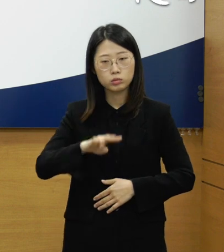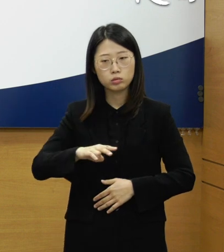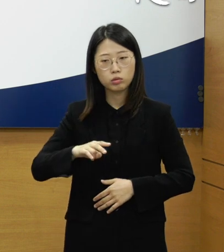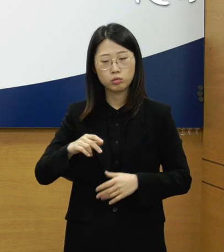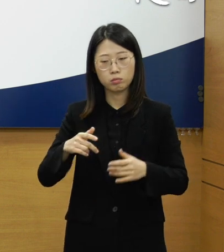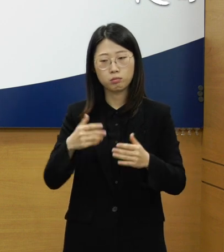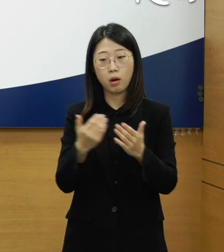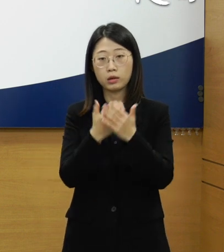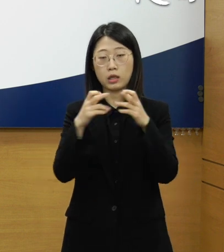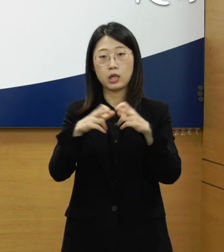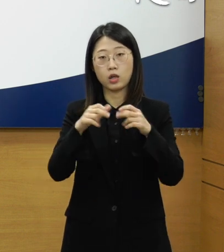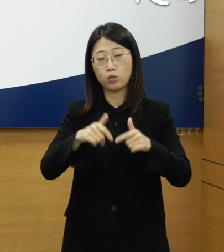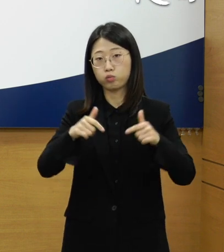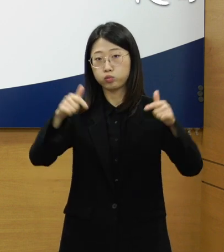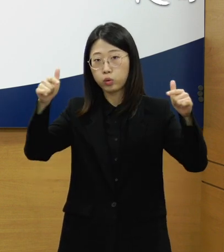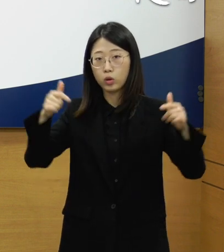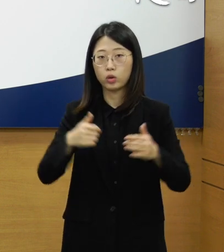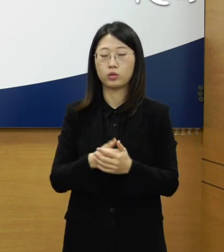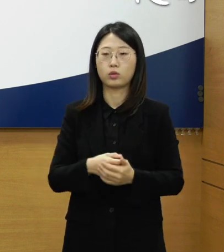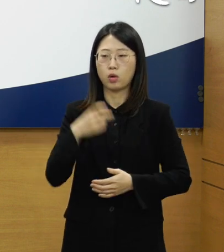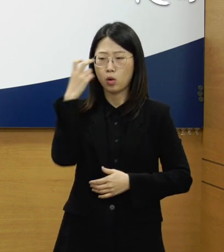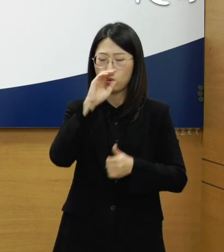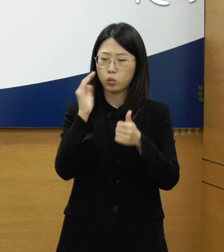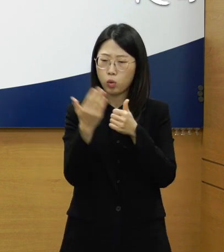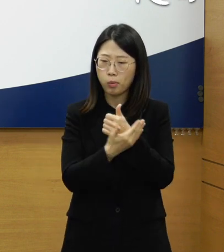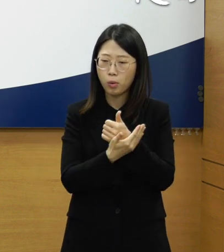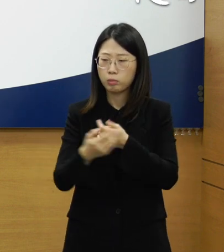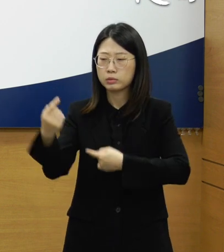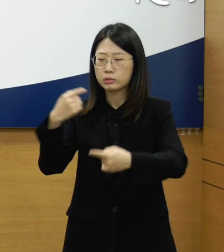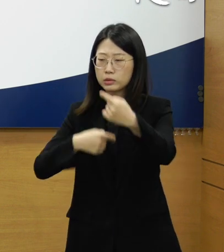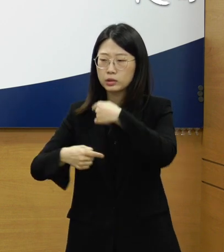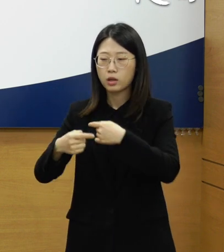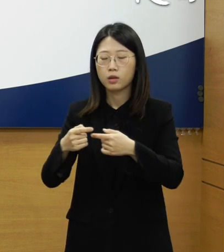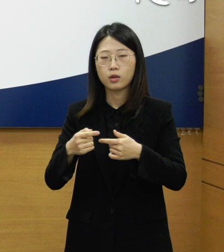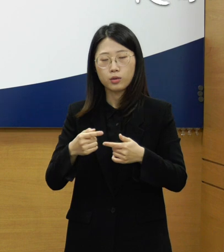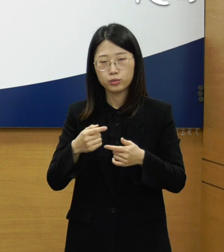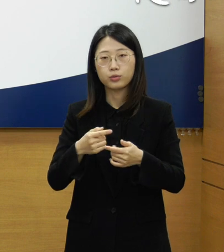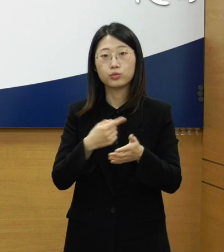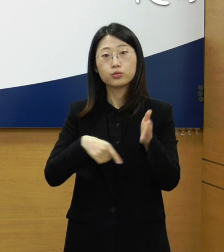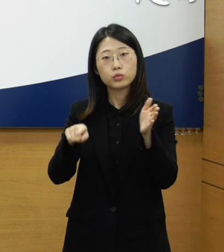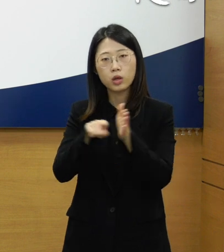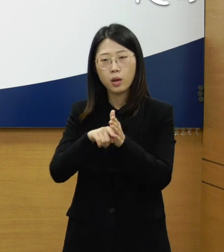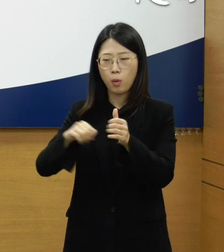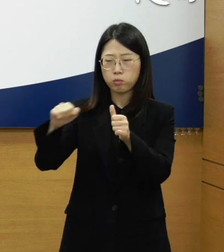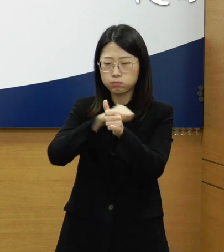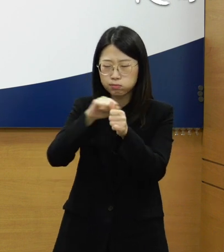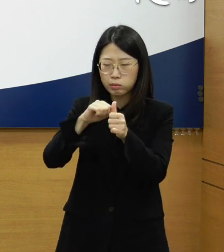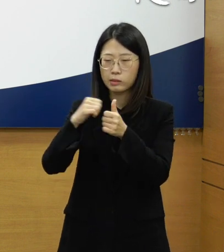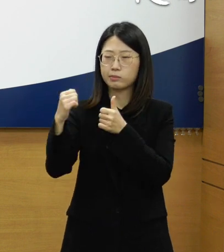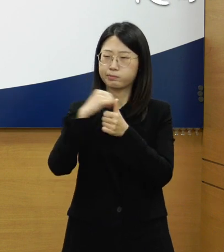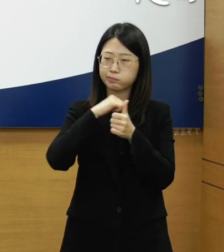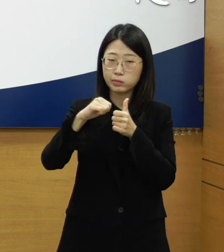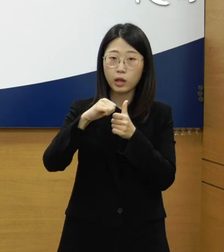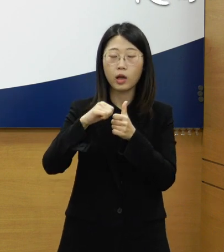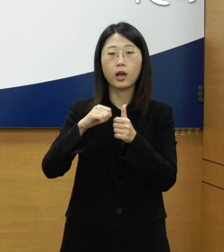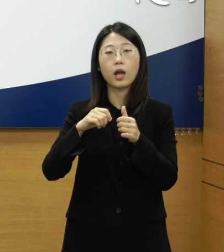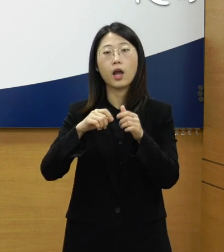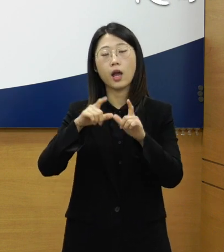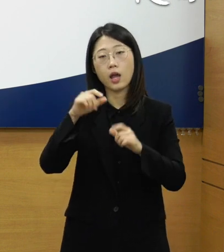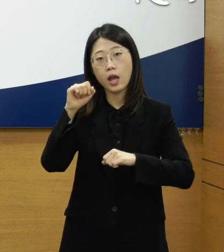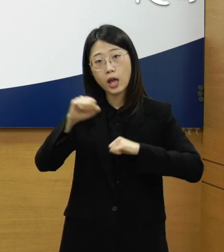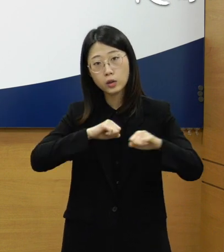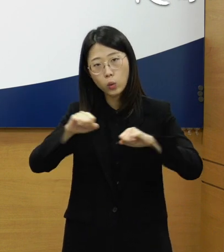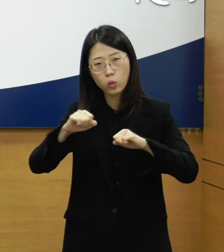발달 장애인 돌봄 수요를 충족하기 위한 심한 자해나 타해 행동으로